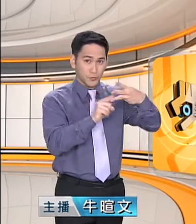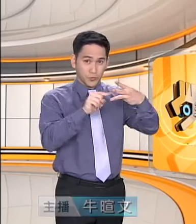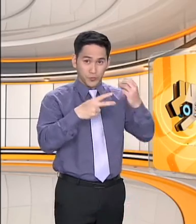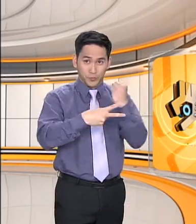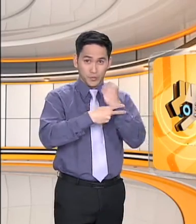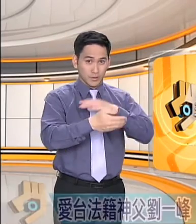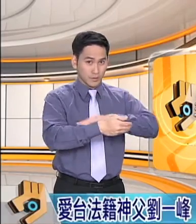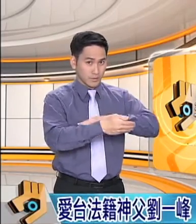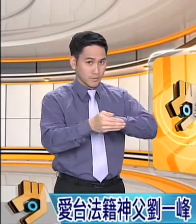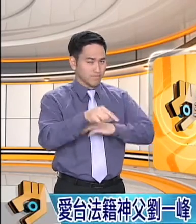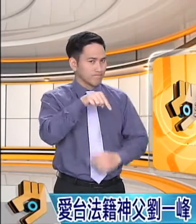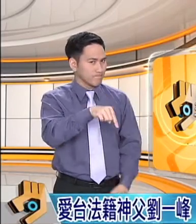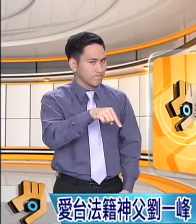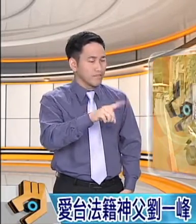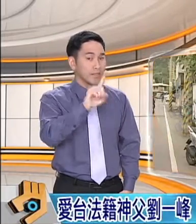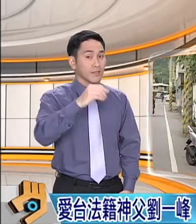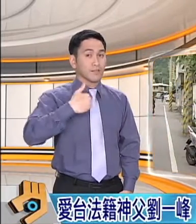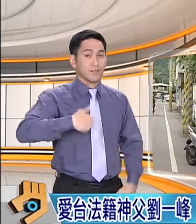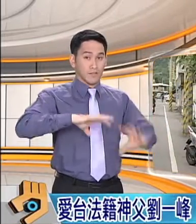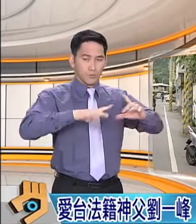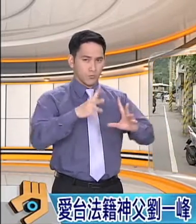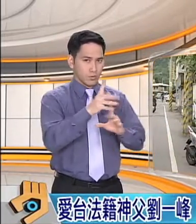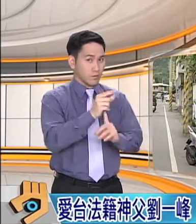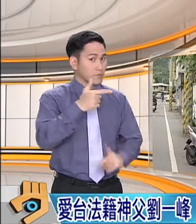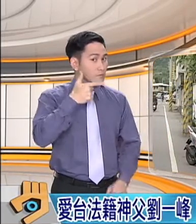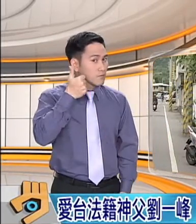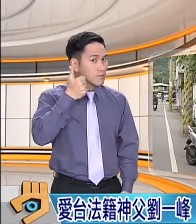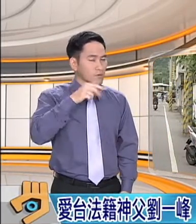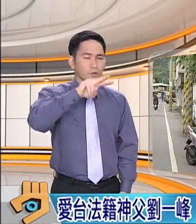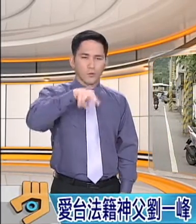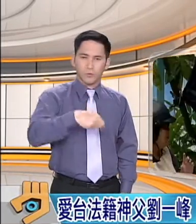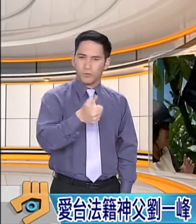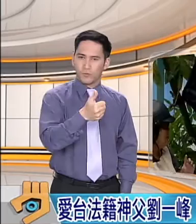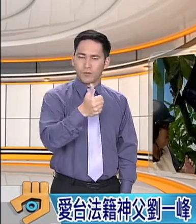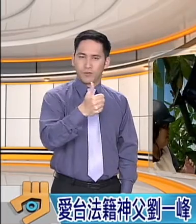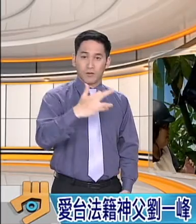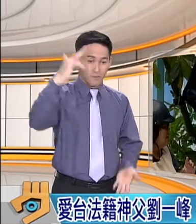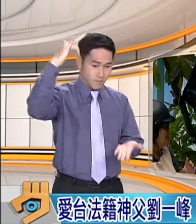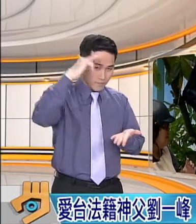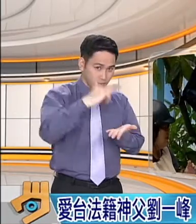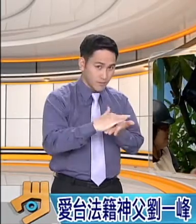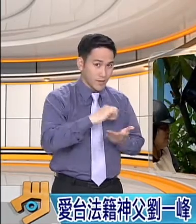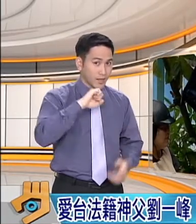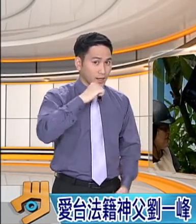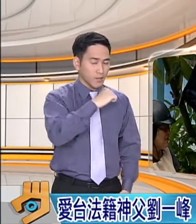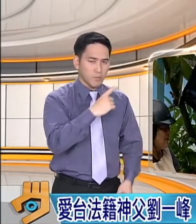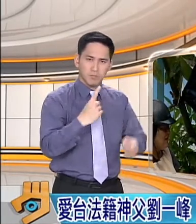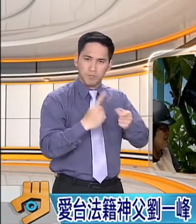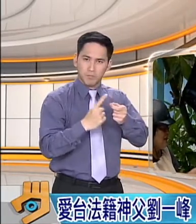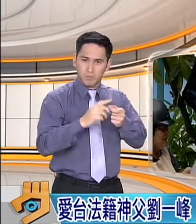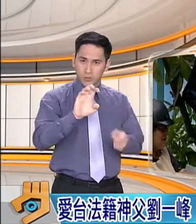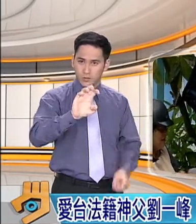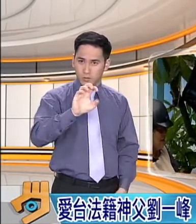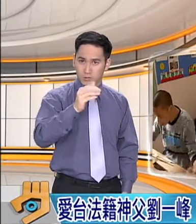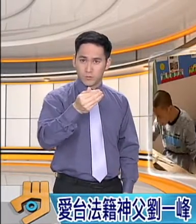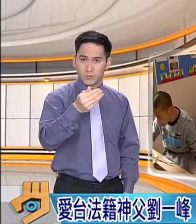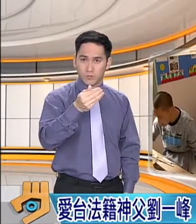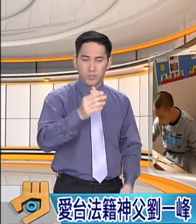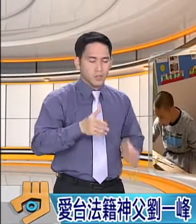镜头来到花莲县的玉里镇，来看看法国神父刘一峰来台湾49年，他是